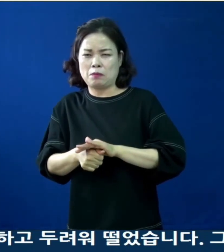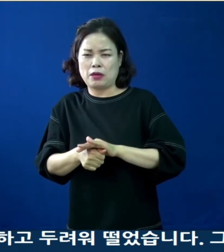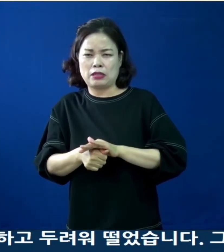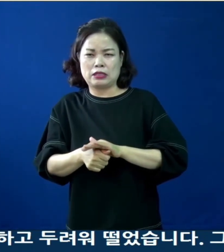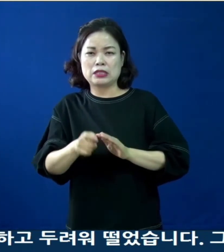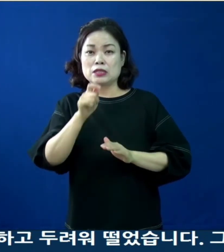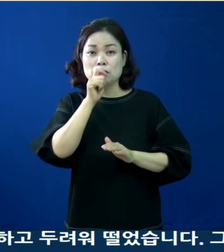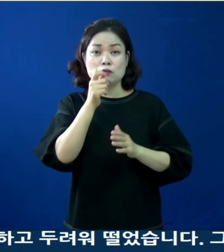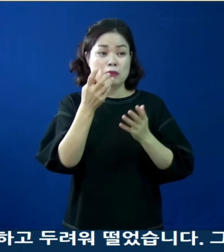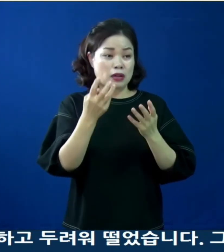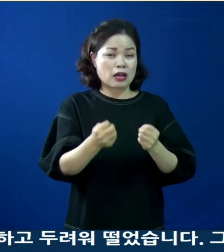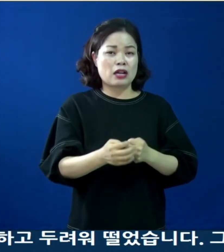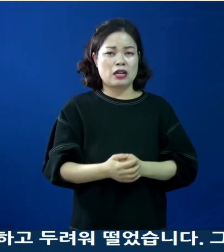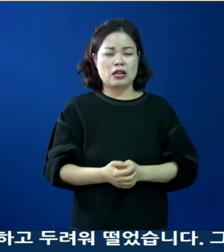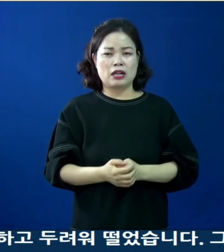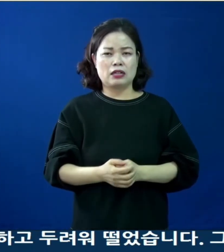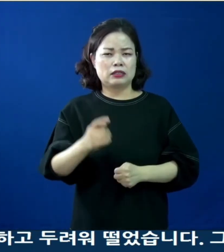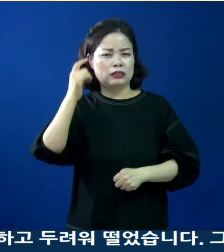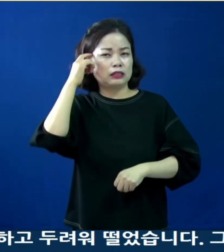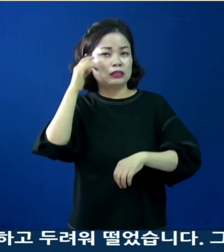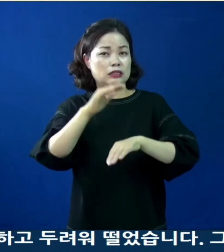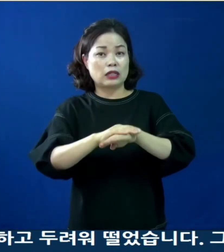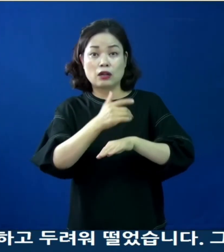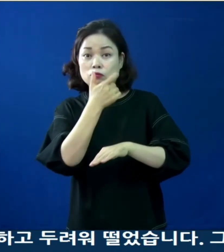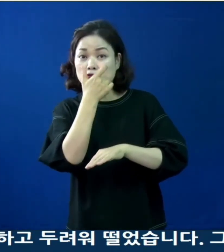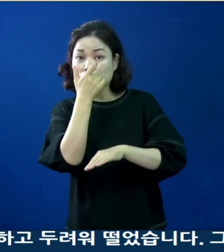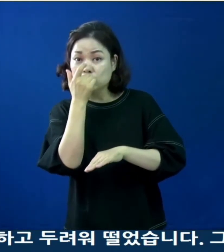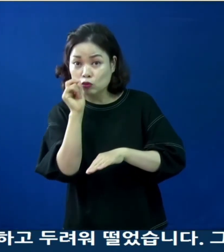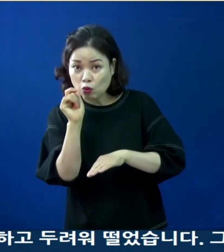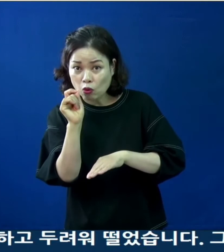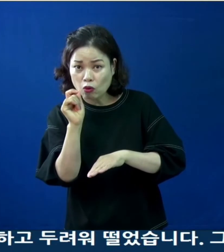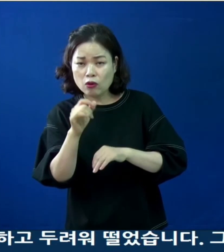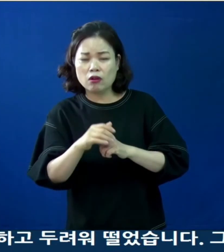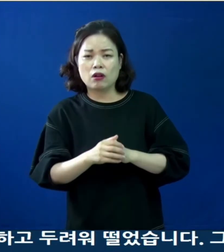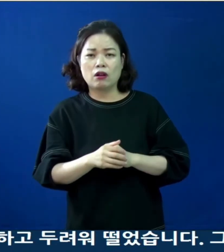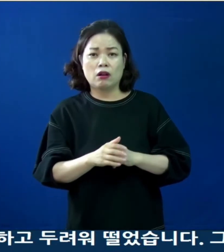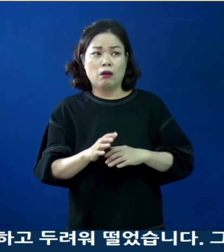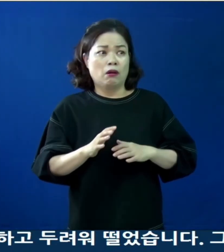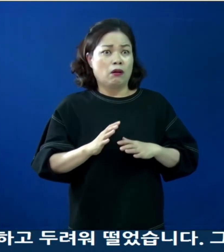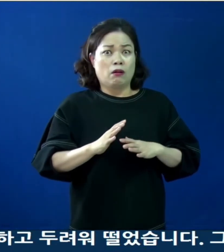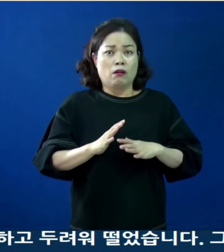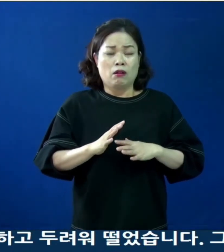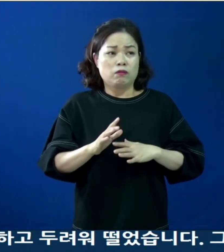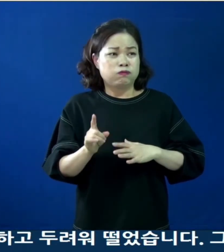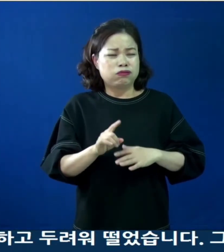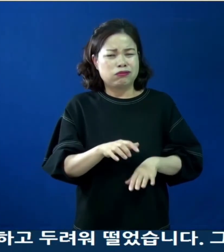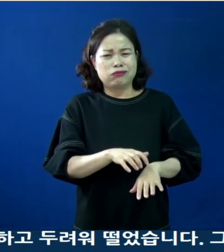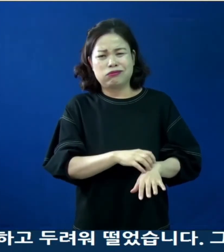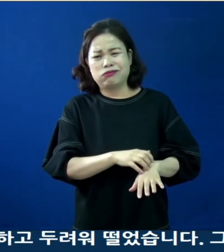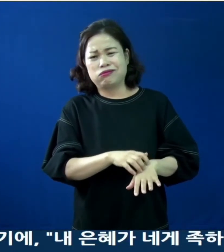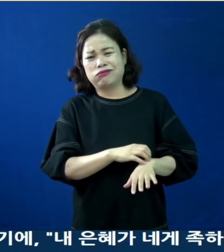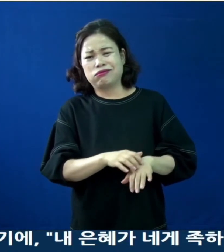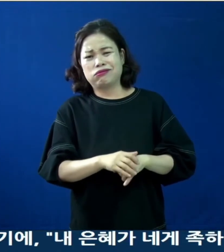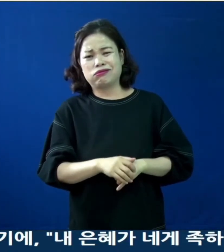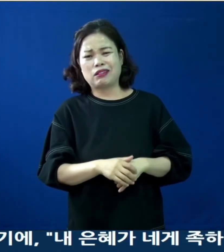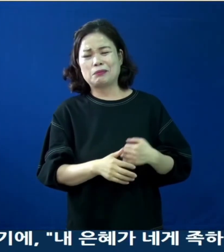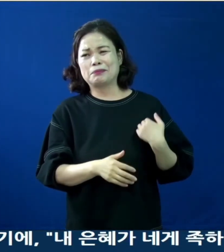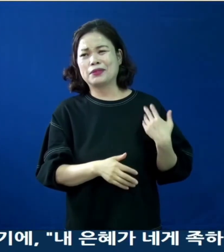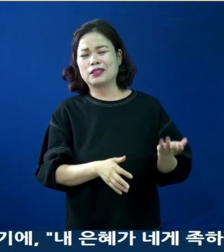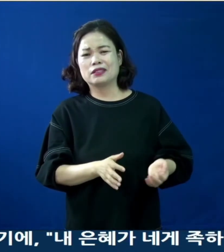있습니다. 지혜가 부족할 뿐만 아니라 그냥 두려움이 아니라 뭐 좀